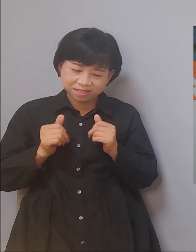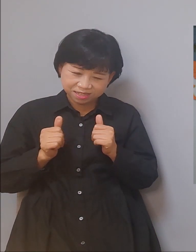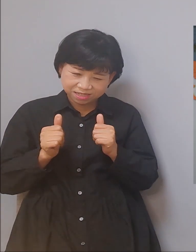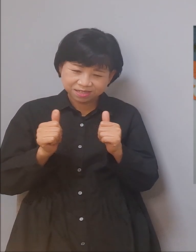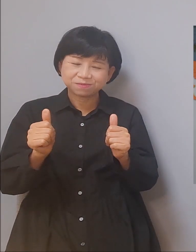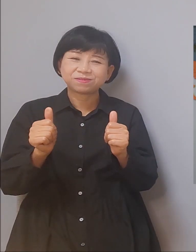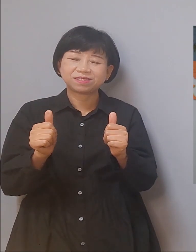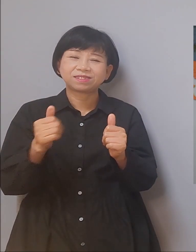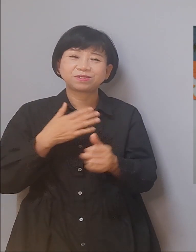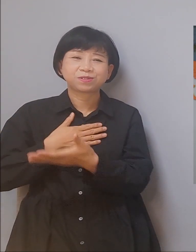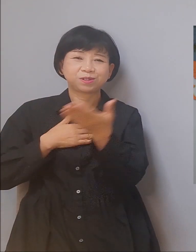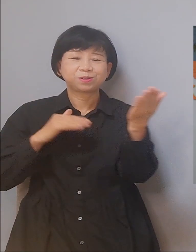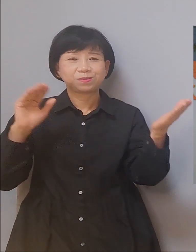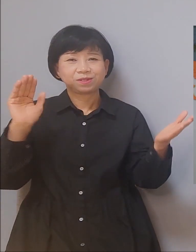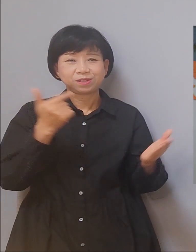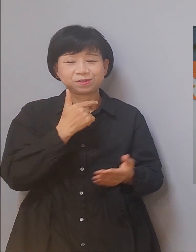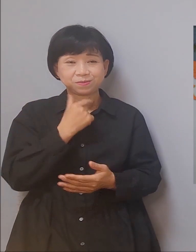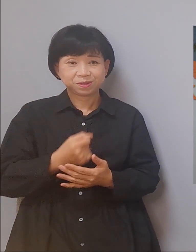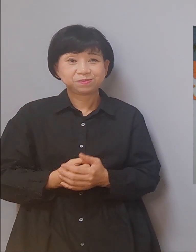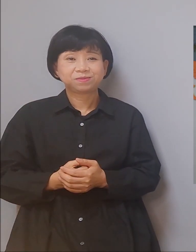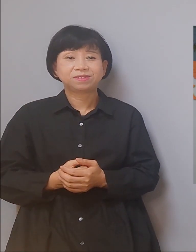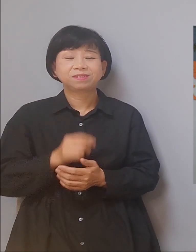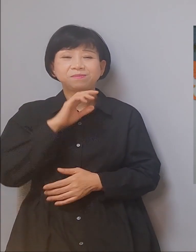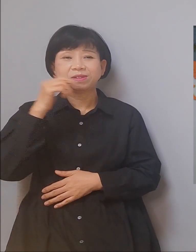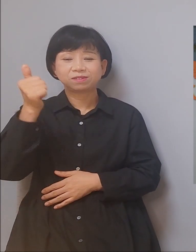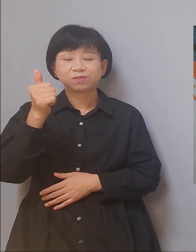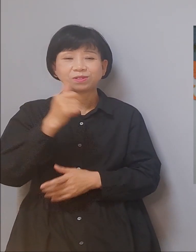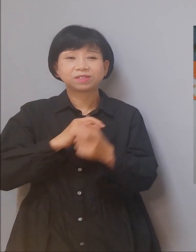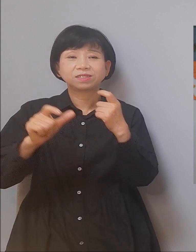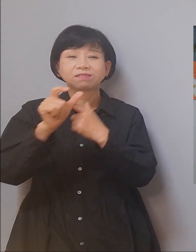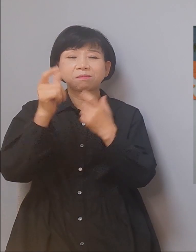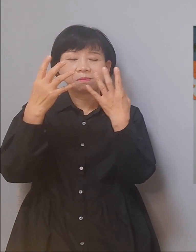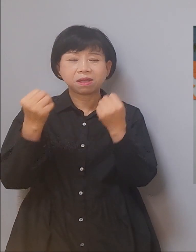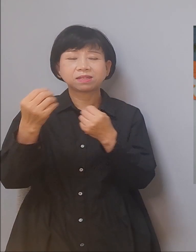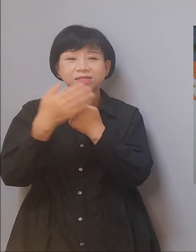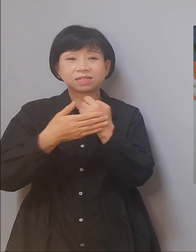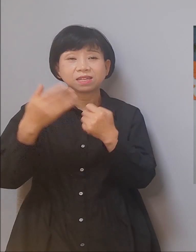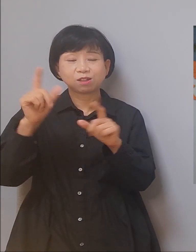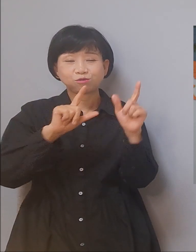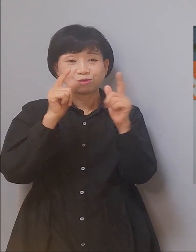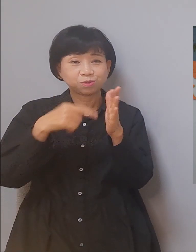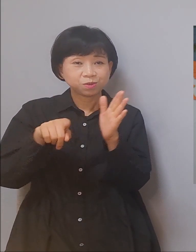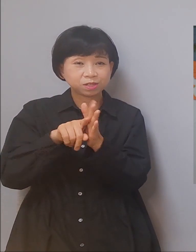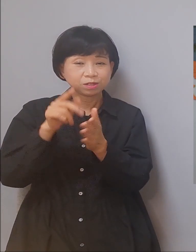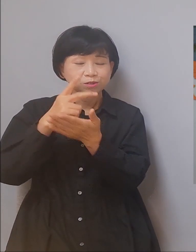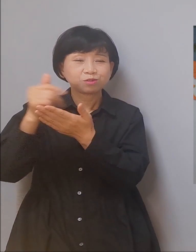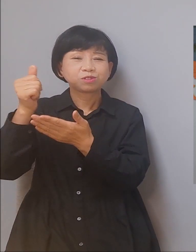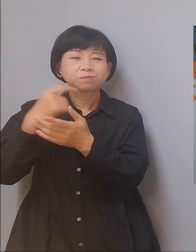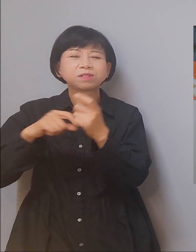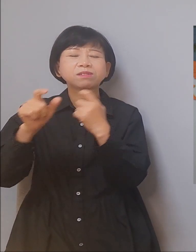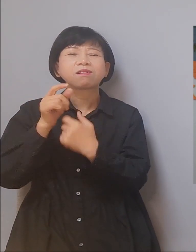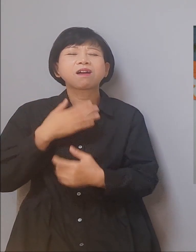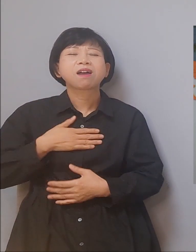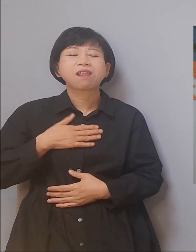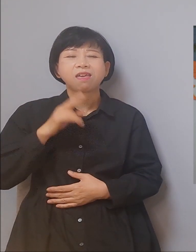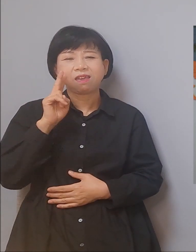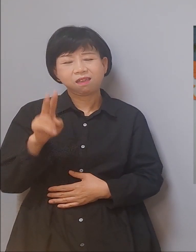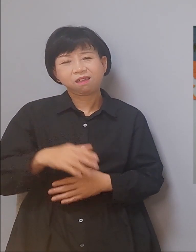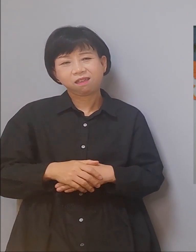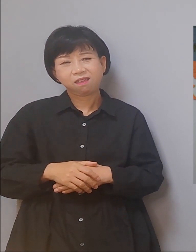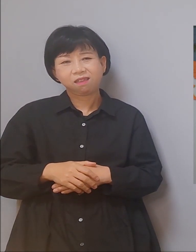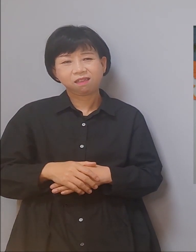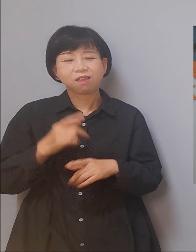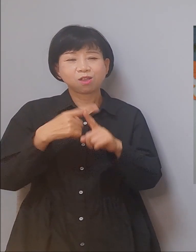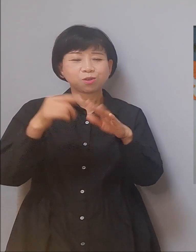되기를 바랍니다. 베드로는 우리가 더 많은 은혜와 평강을 누리기 위해서 우리 주님을 더욱더 알아야 한다고 말합니다. 우리가